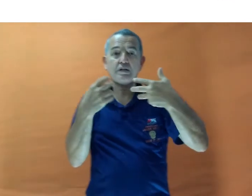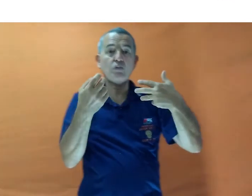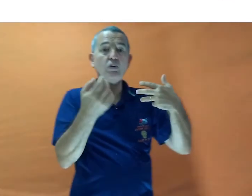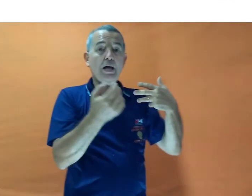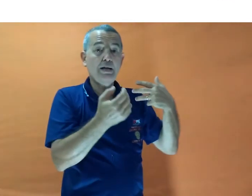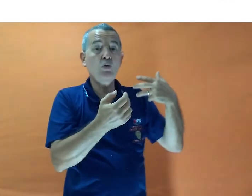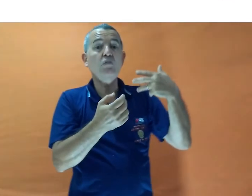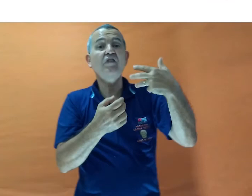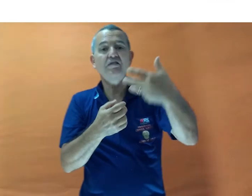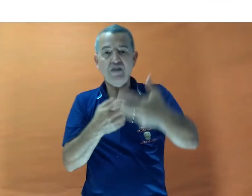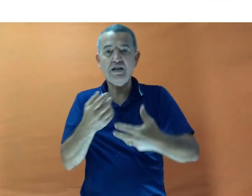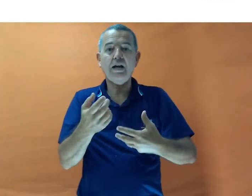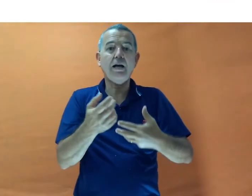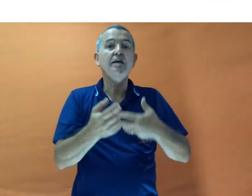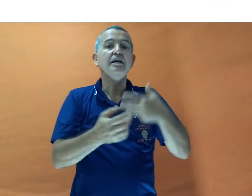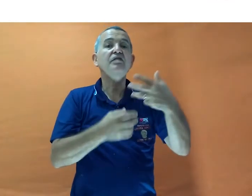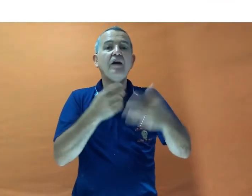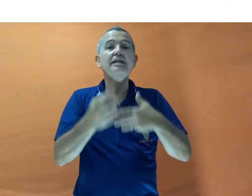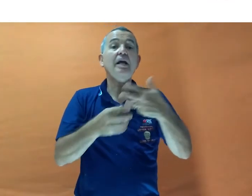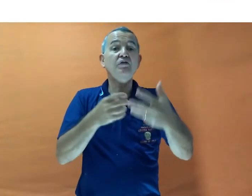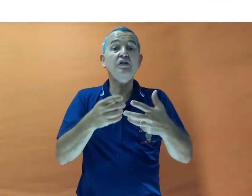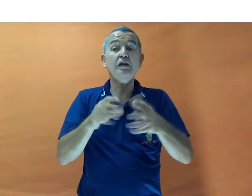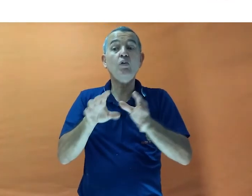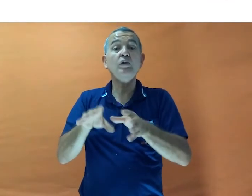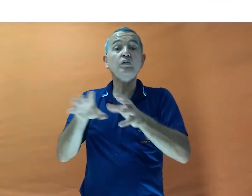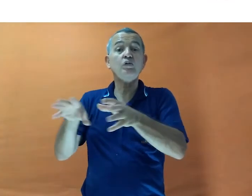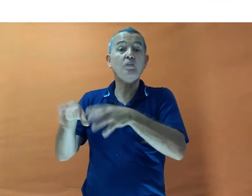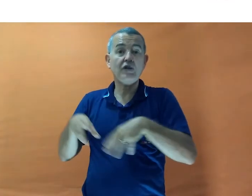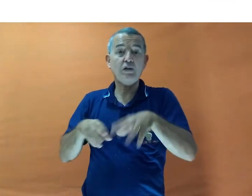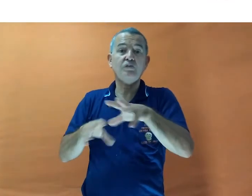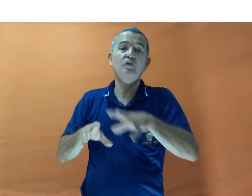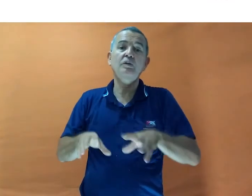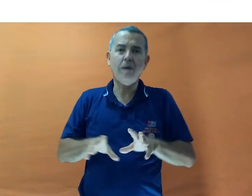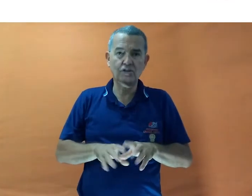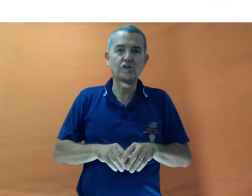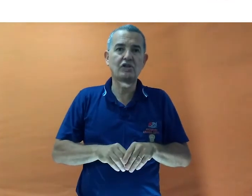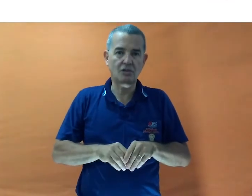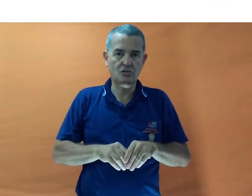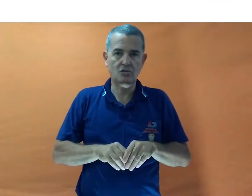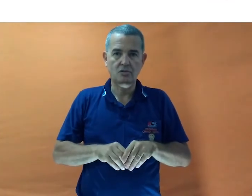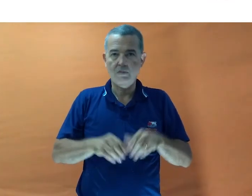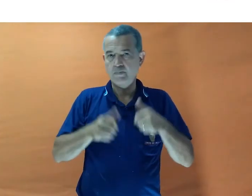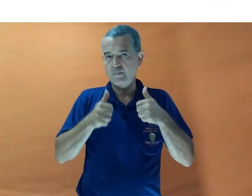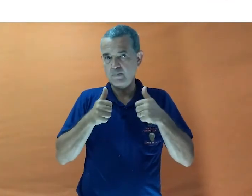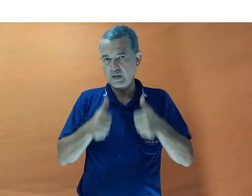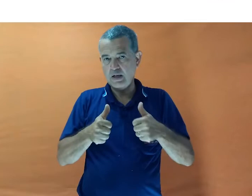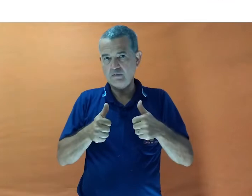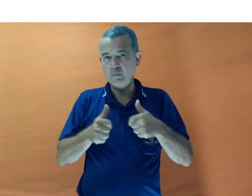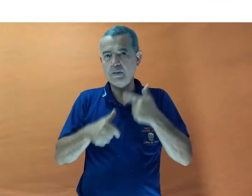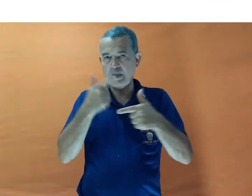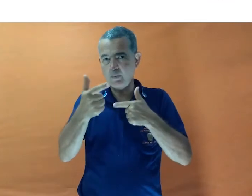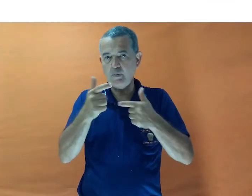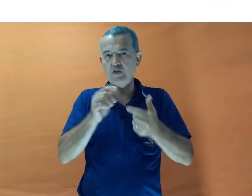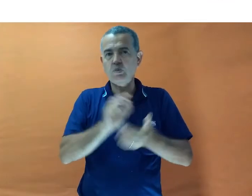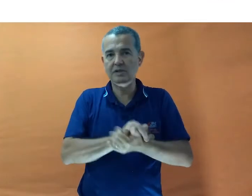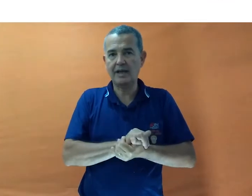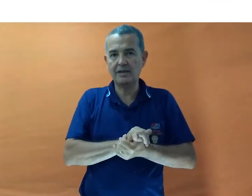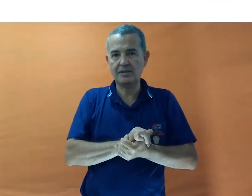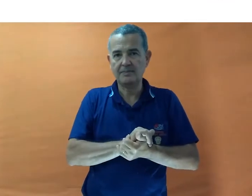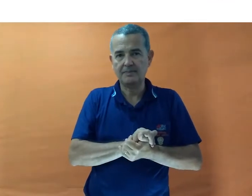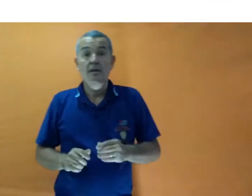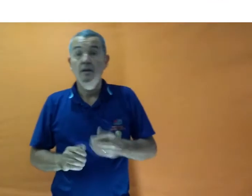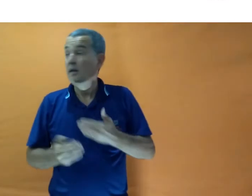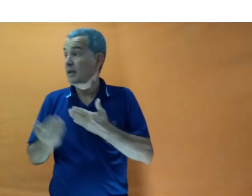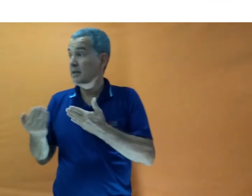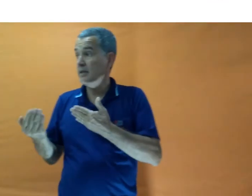a posição do narrador vai variar e vai interferir quando os objetos forem mais distintos. Tá? Vamos passar para o próximo